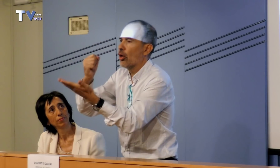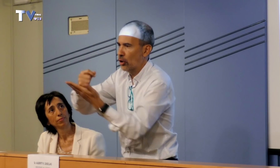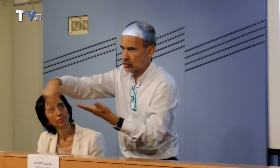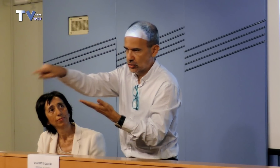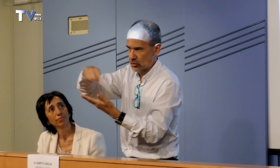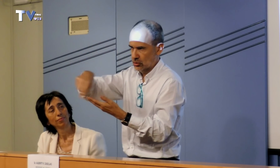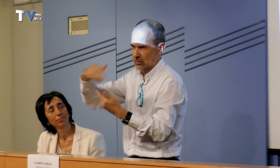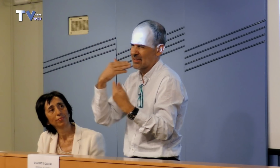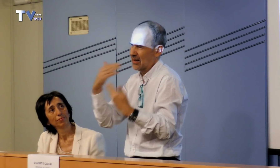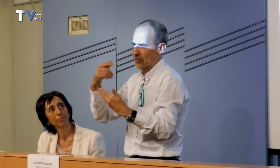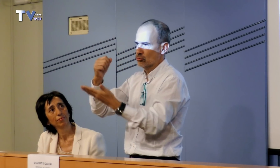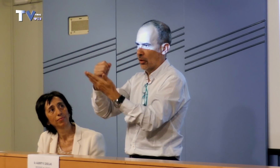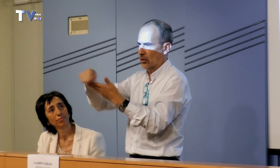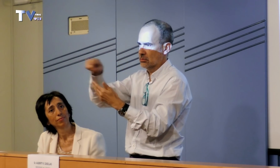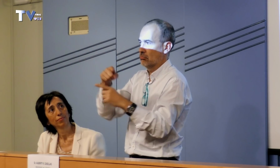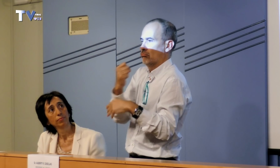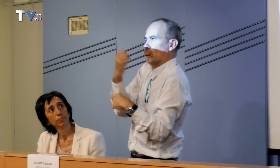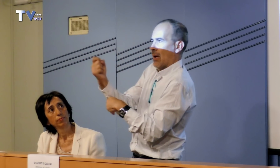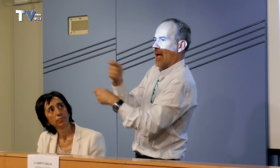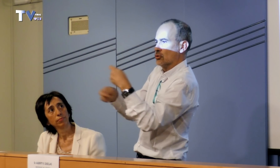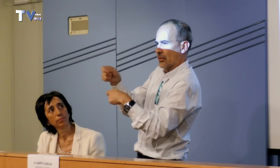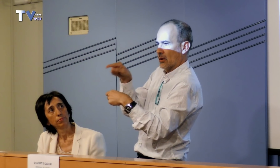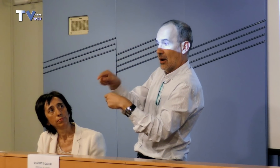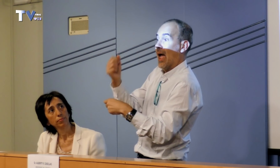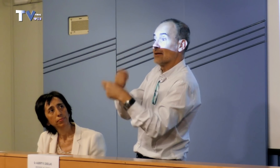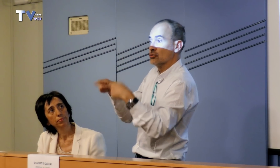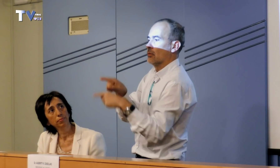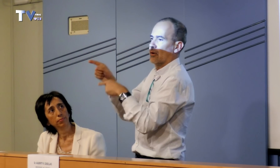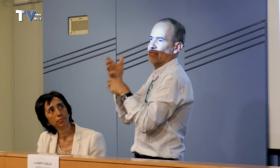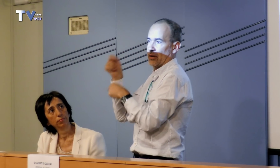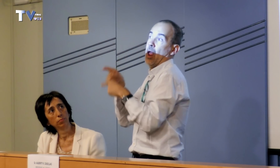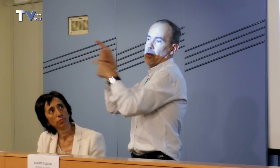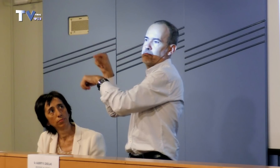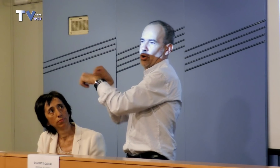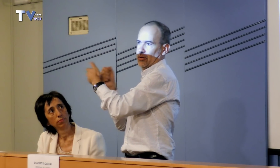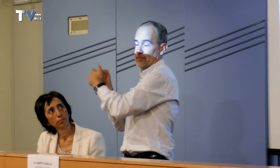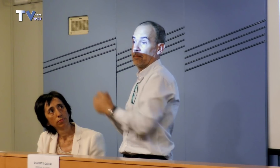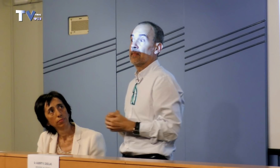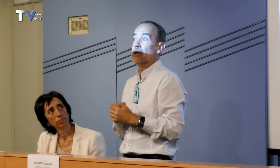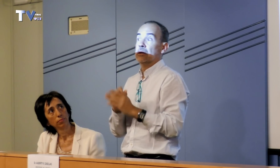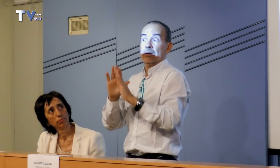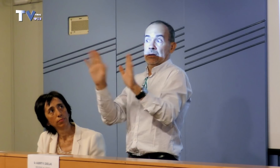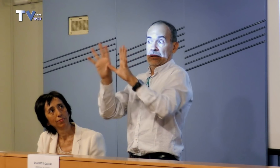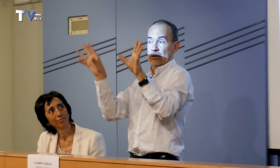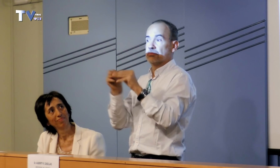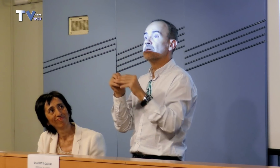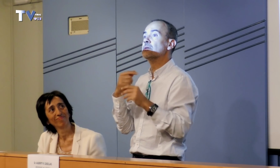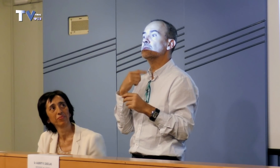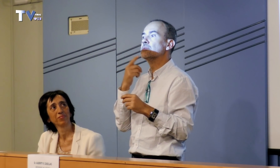Les associacions i darrere els socis, les pròpies persones són les que donen recolzament a les associacions i aquests recolzaments polítics cap a